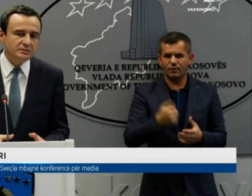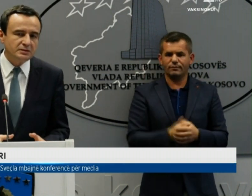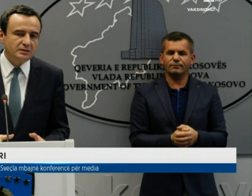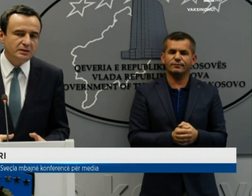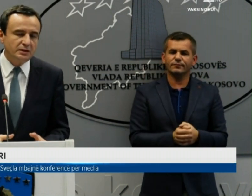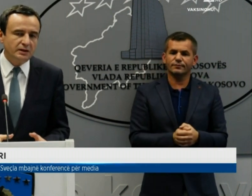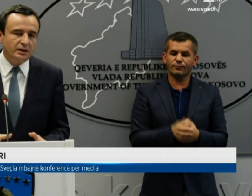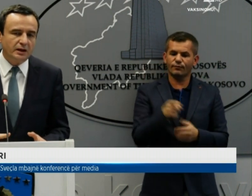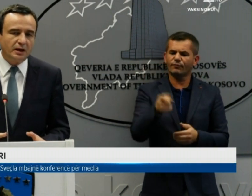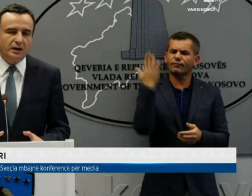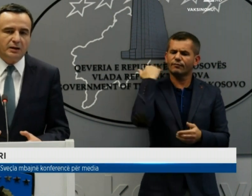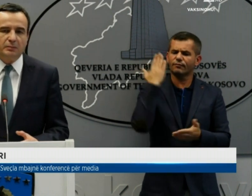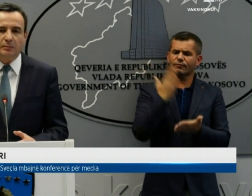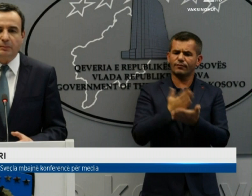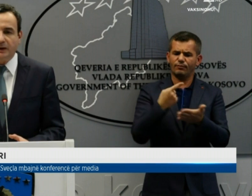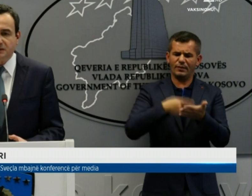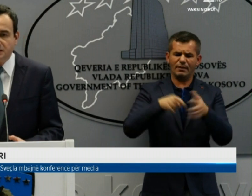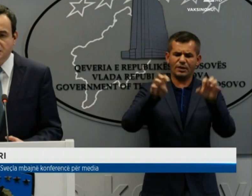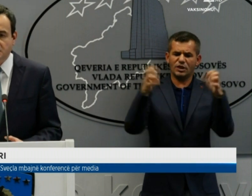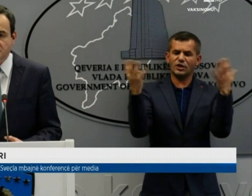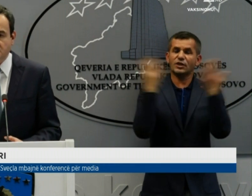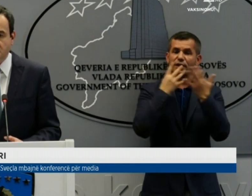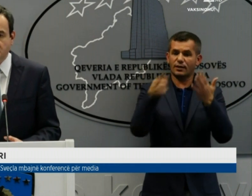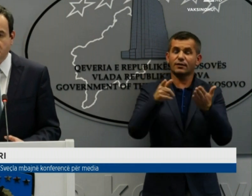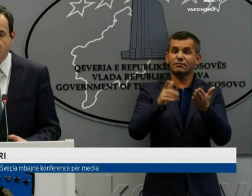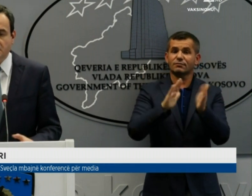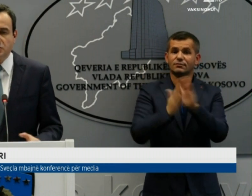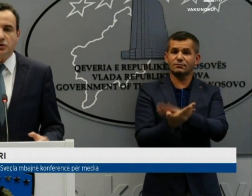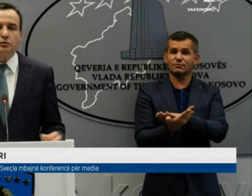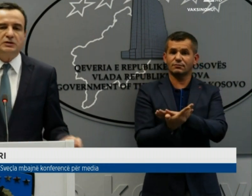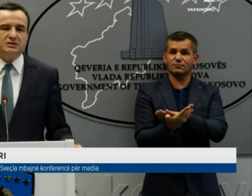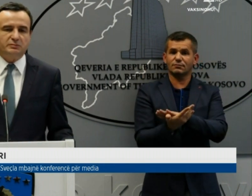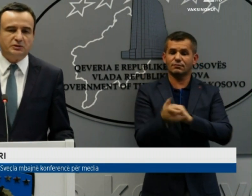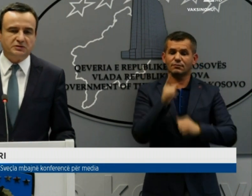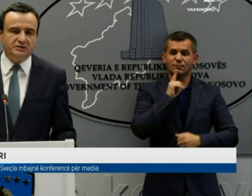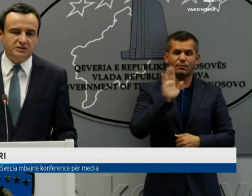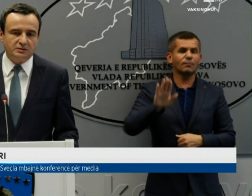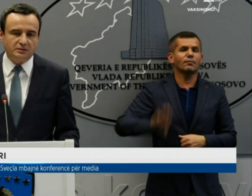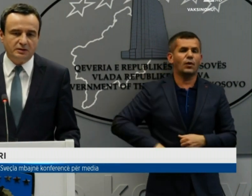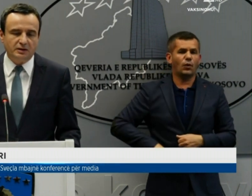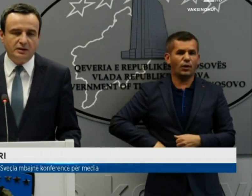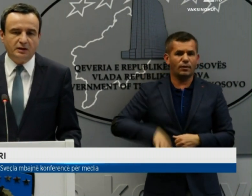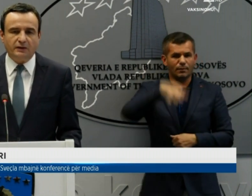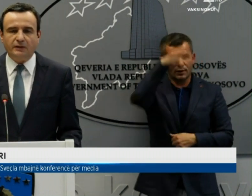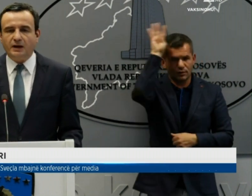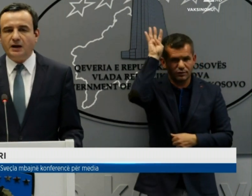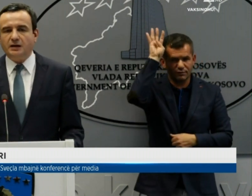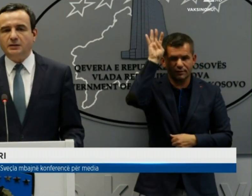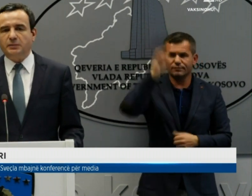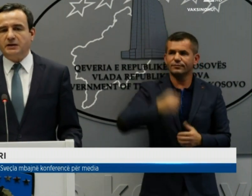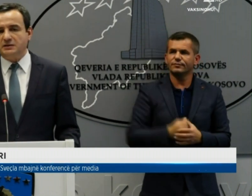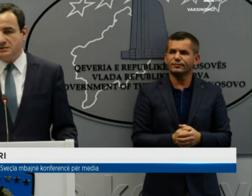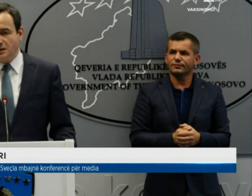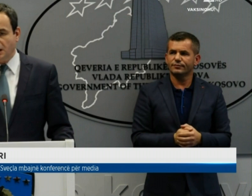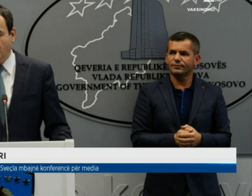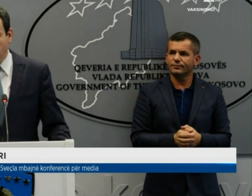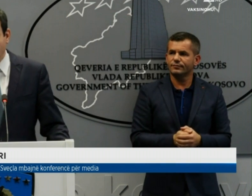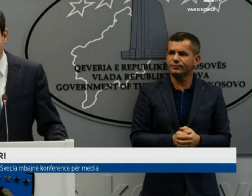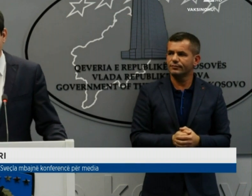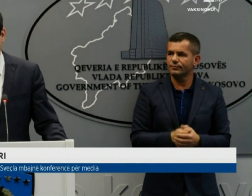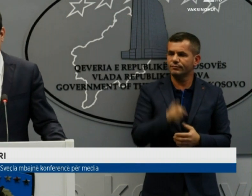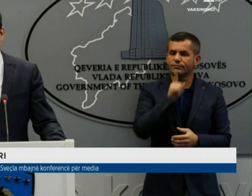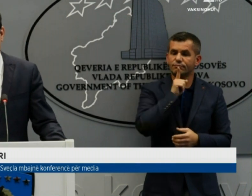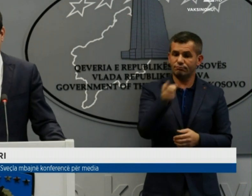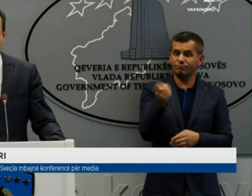zëdhënës i partisë së gruas Miloševićit, dhe i përkiste